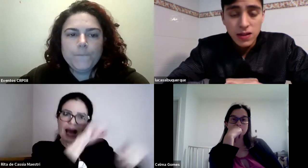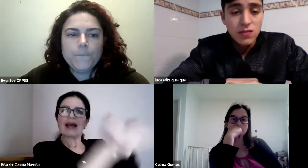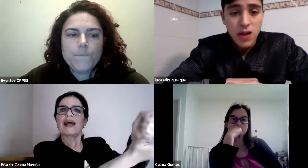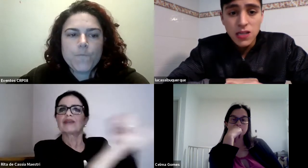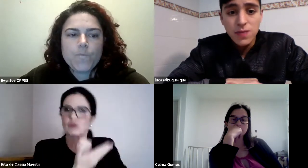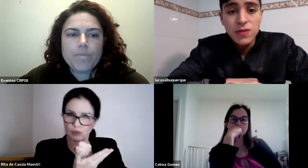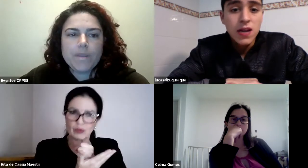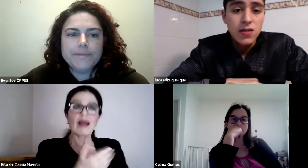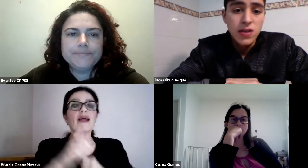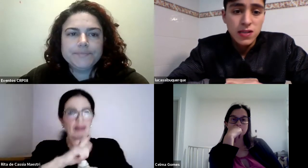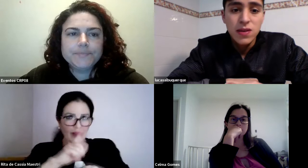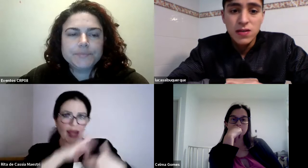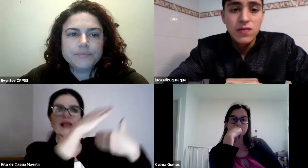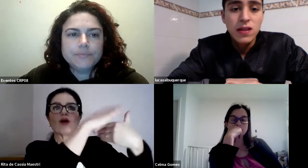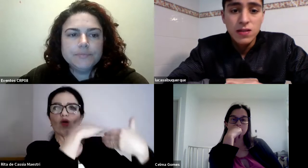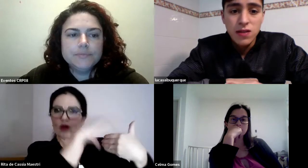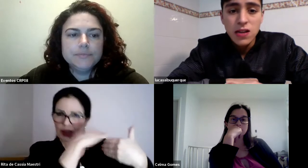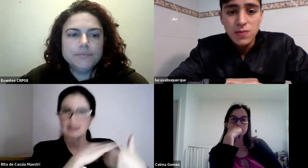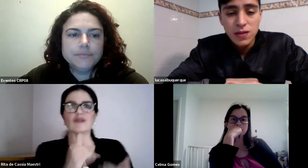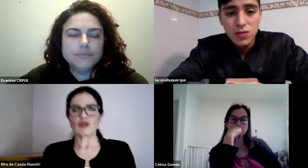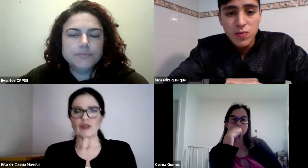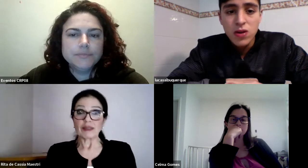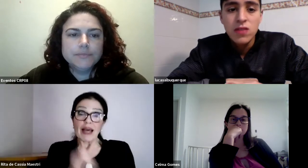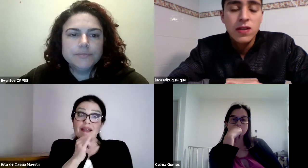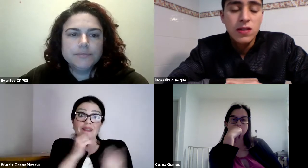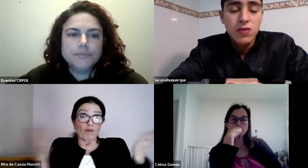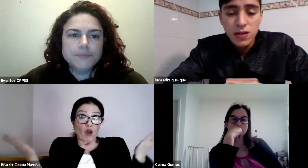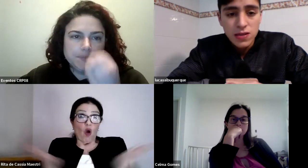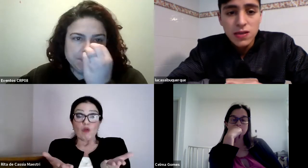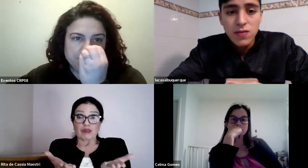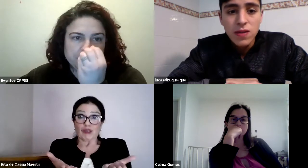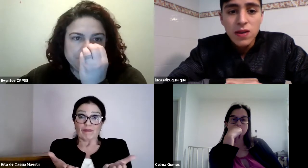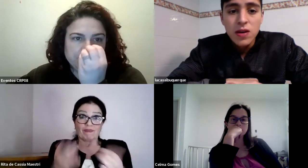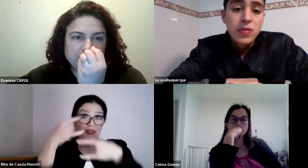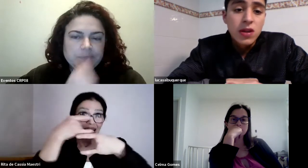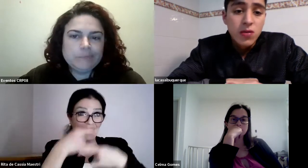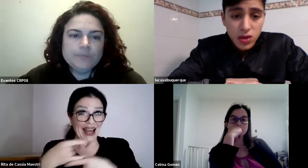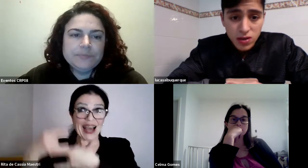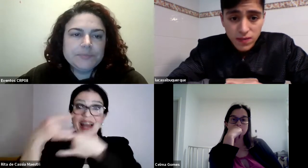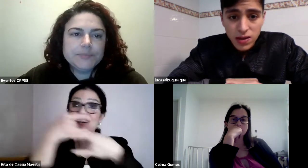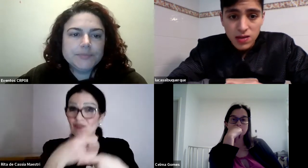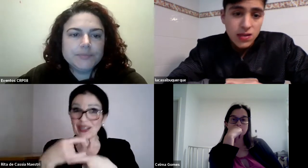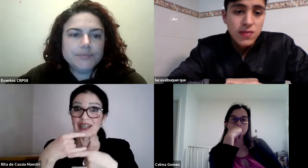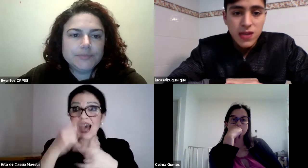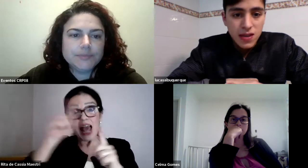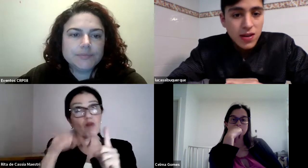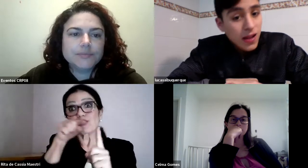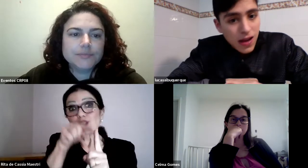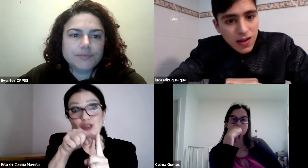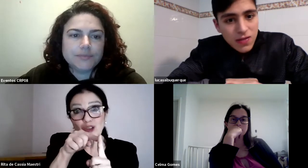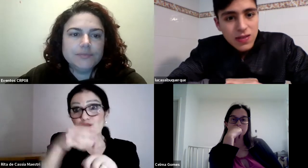vai ter lugares para buscar conhecimento, vai ter lugares para ter suporte, vai ter orientação. Porque hoje nós temos